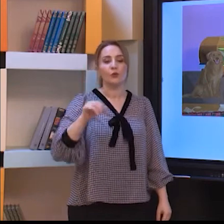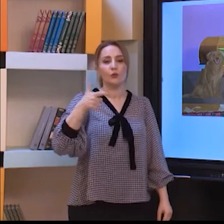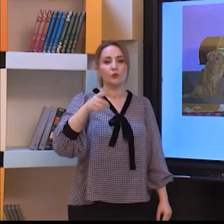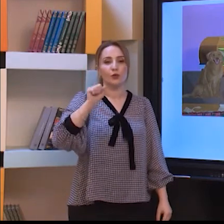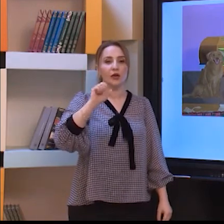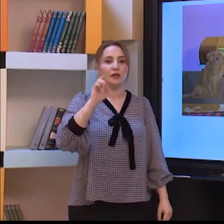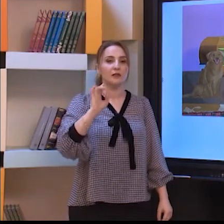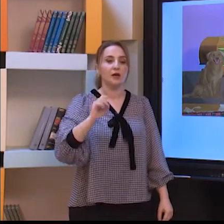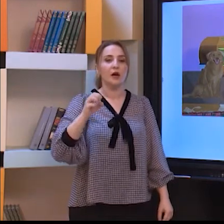vüqar,